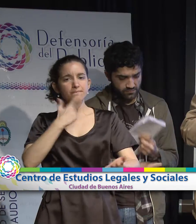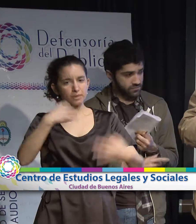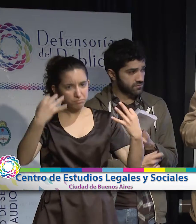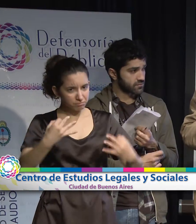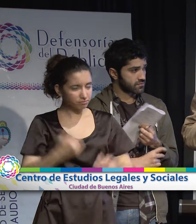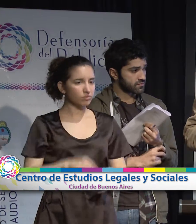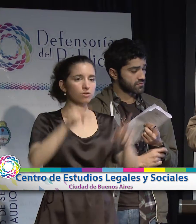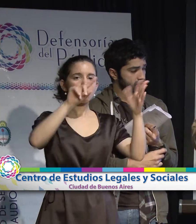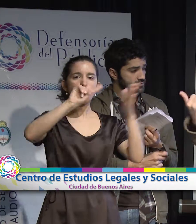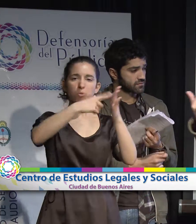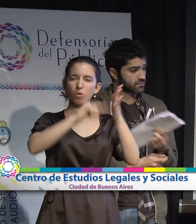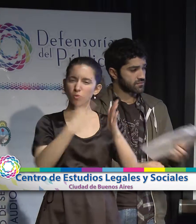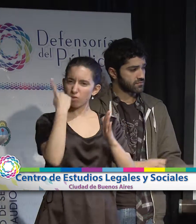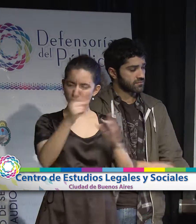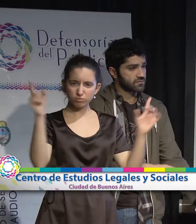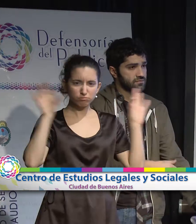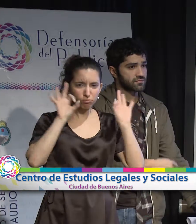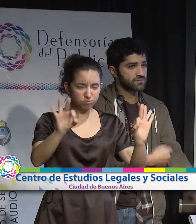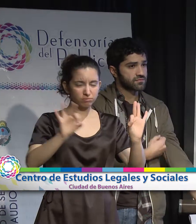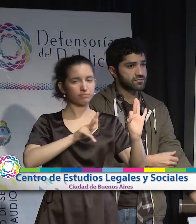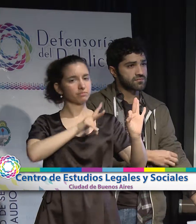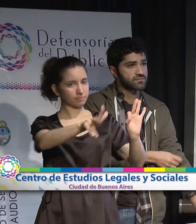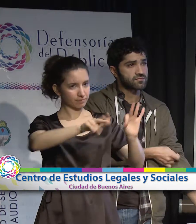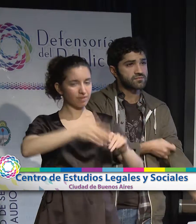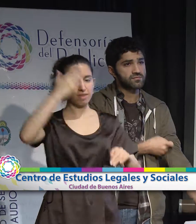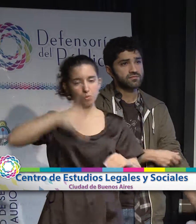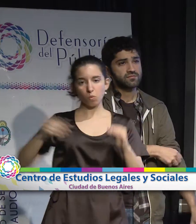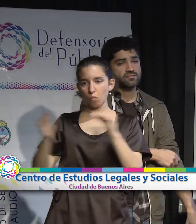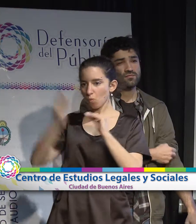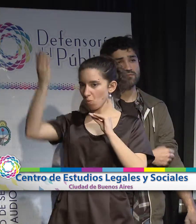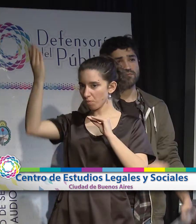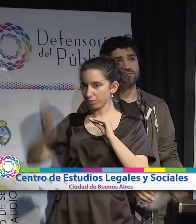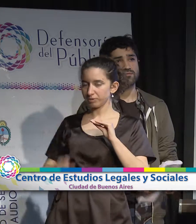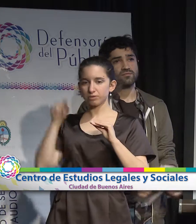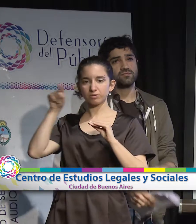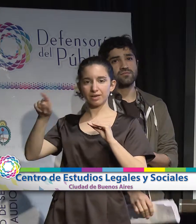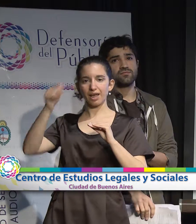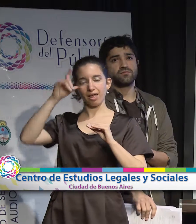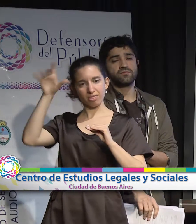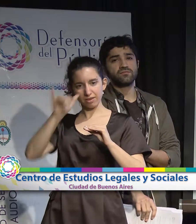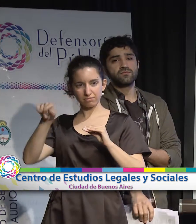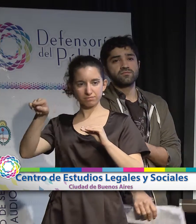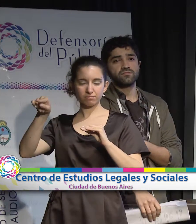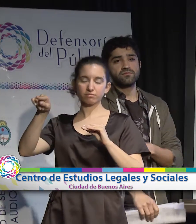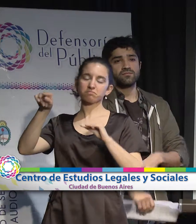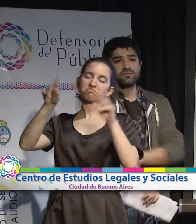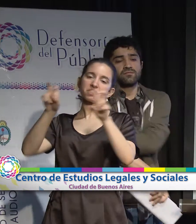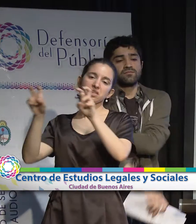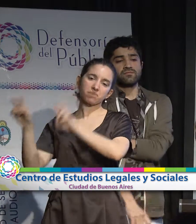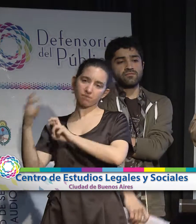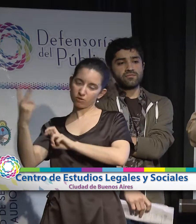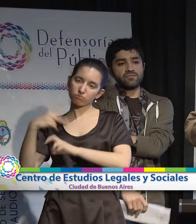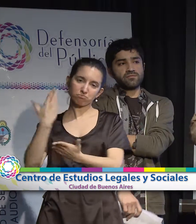plantear dos cuestiones muy concretas y después mi colega Andrés López también va a plantear otras cuestiones